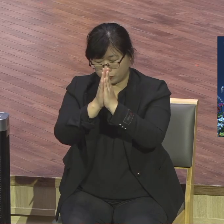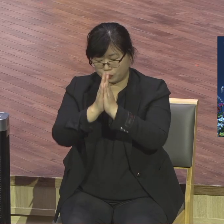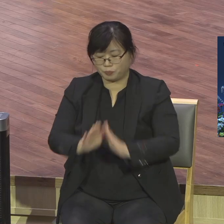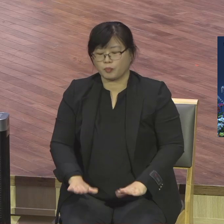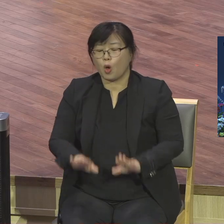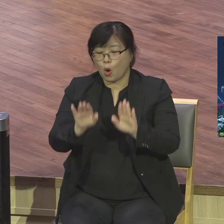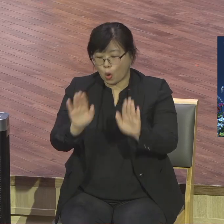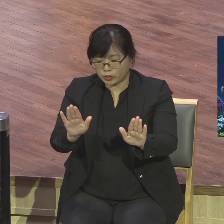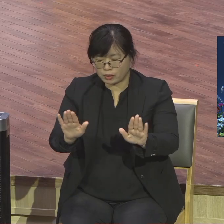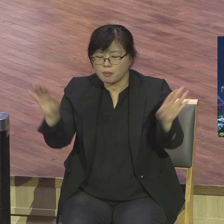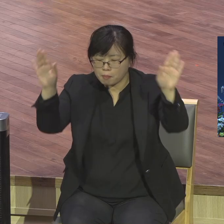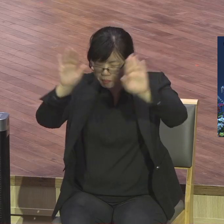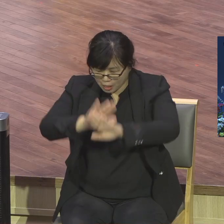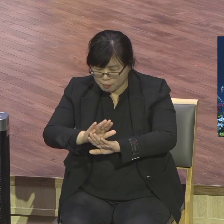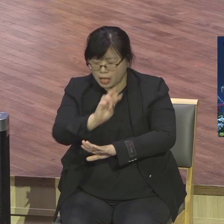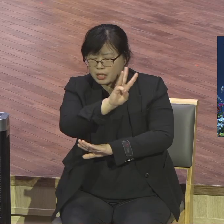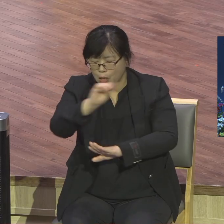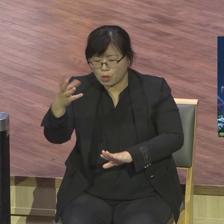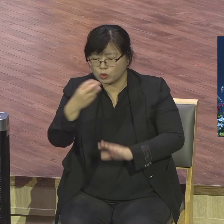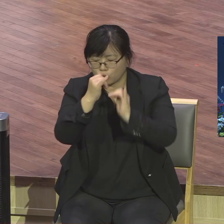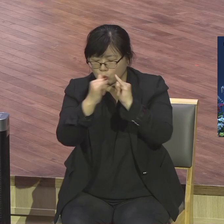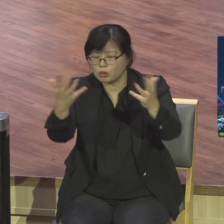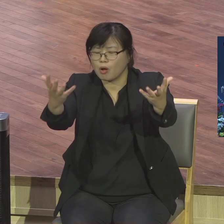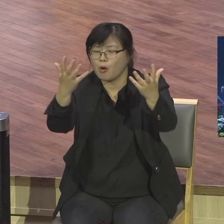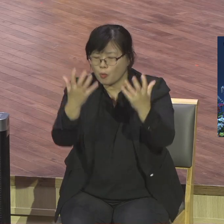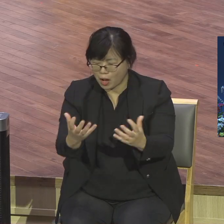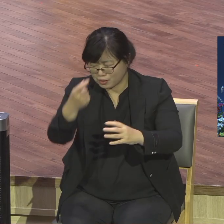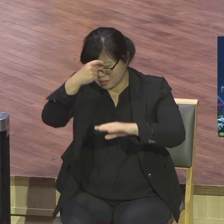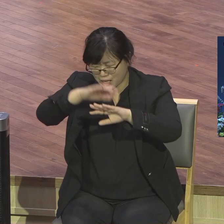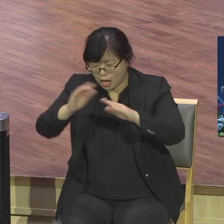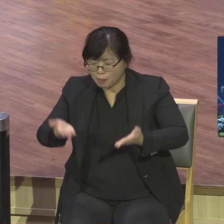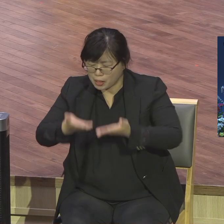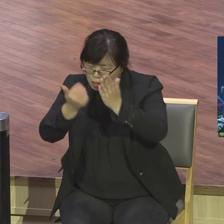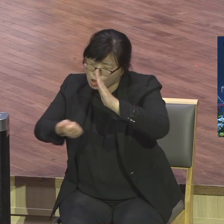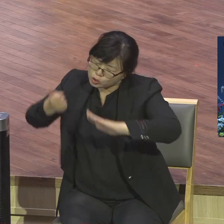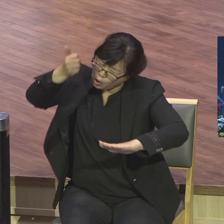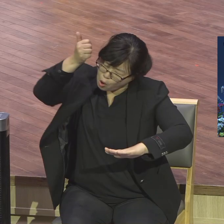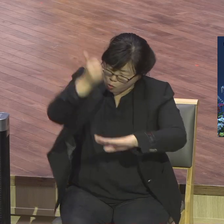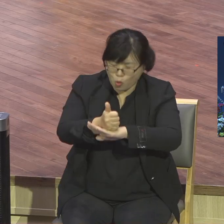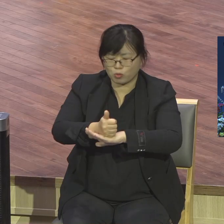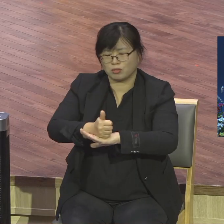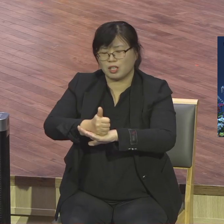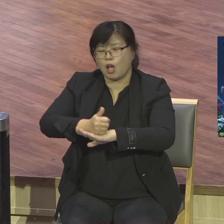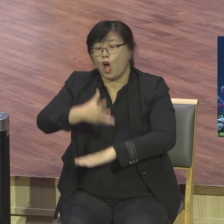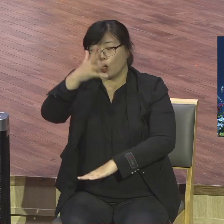정말로 예배 성공해서 인생 성공하게 하야